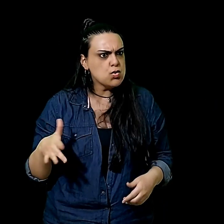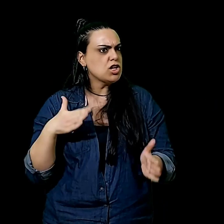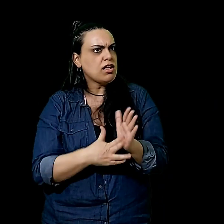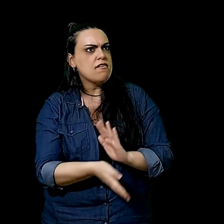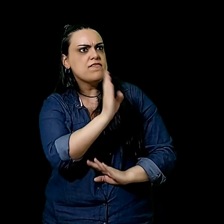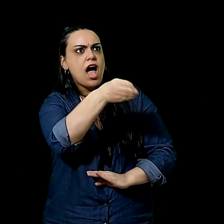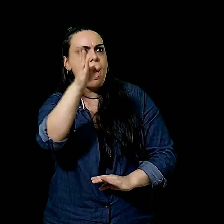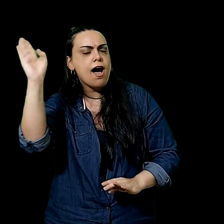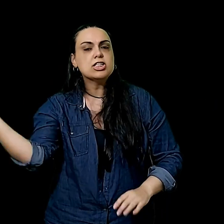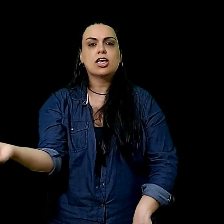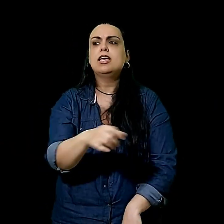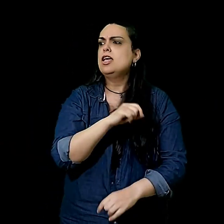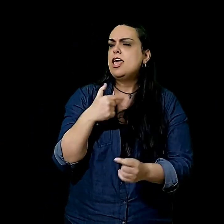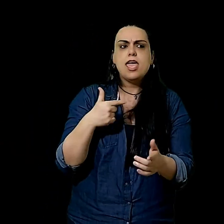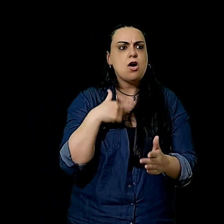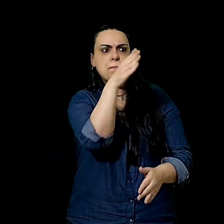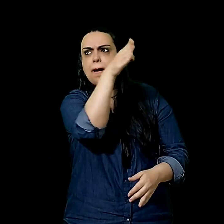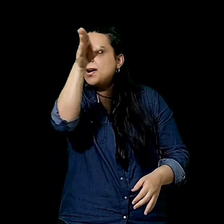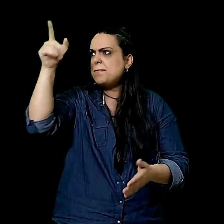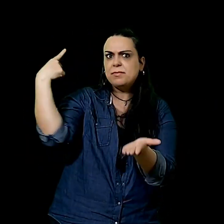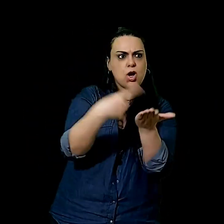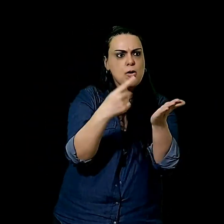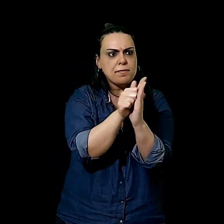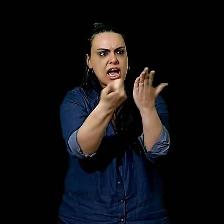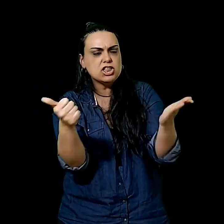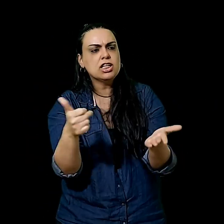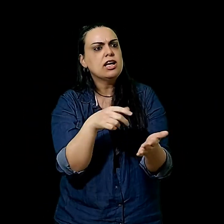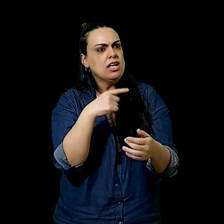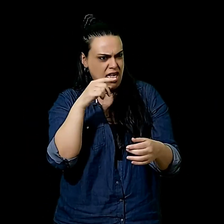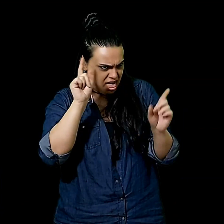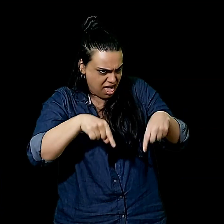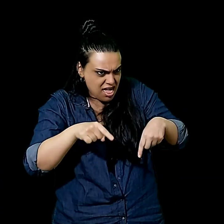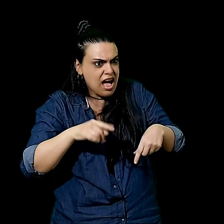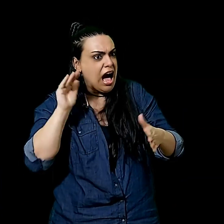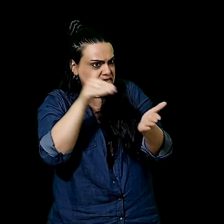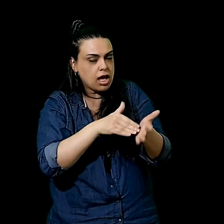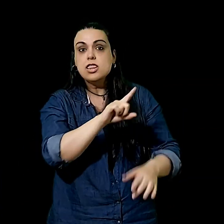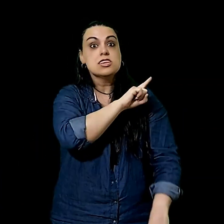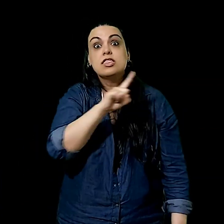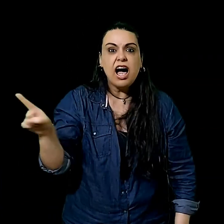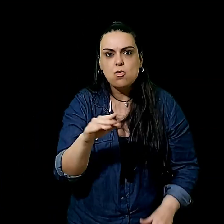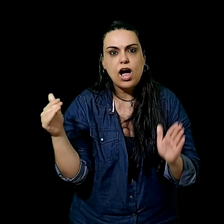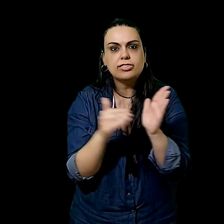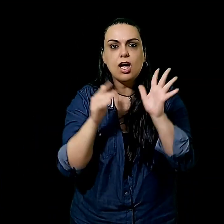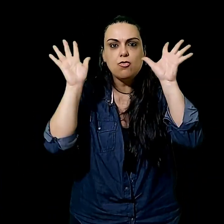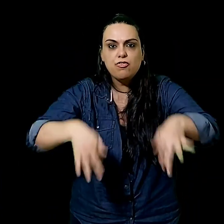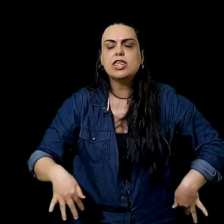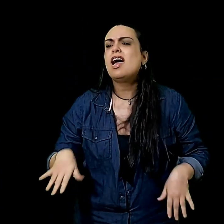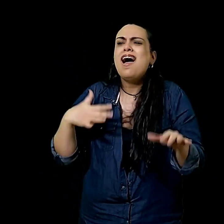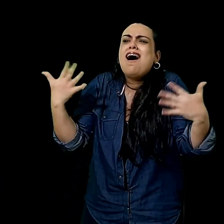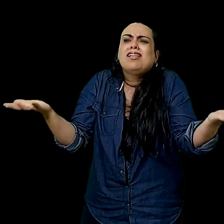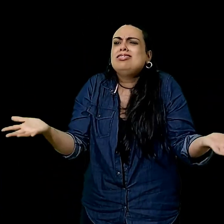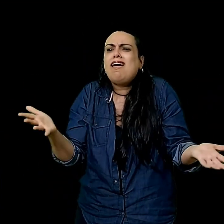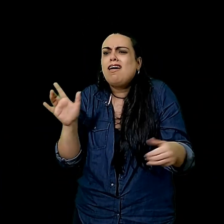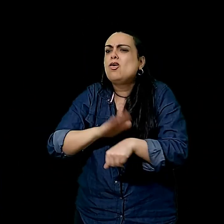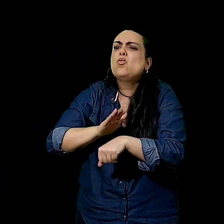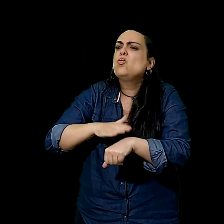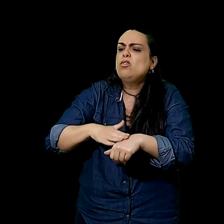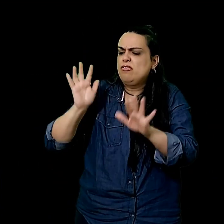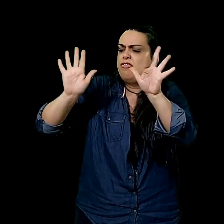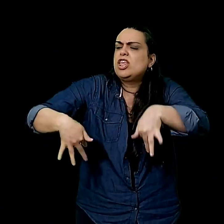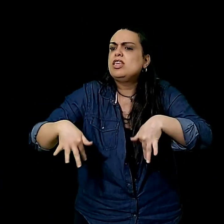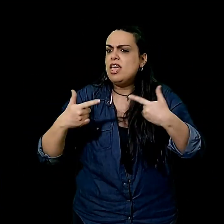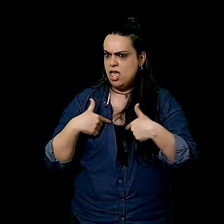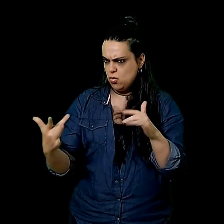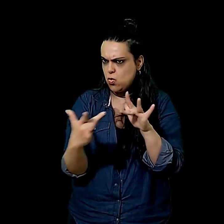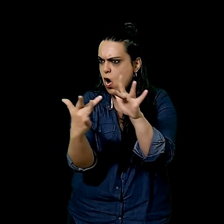poder viajar de um estado para o outro e atender um compromisso por dia dentro de um estado, de um país? Não. Até o fim. Até quando, Camila? Até